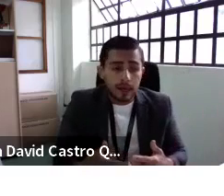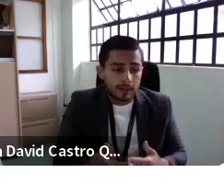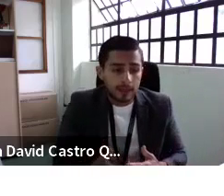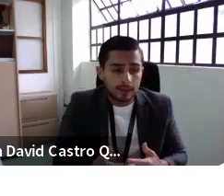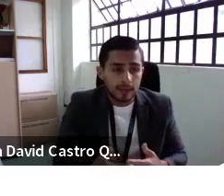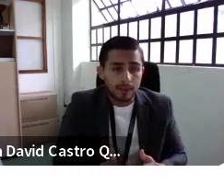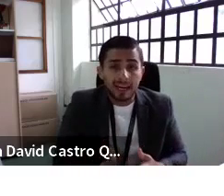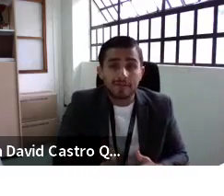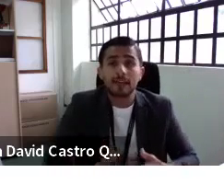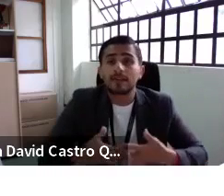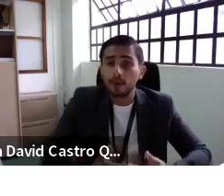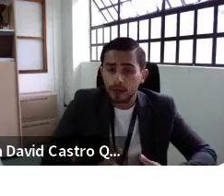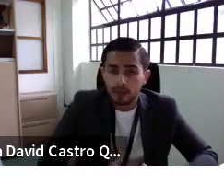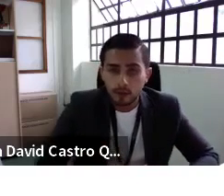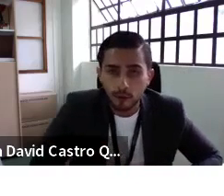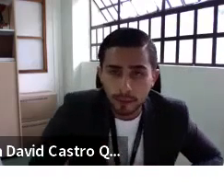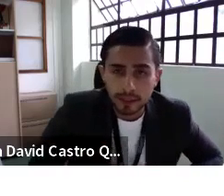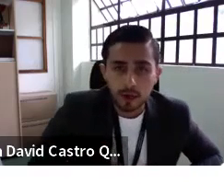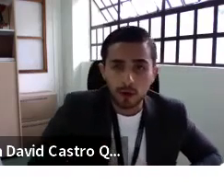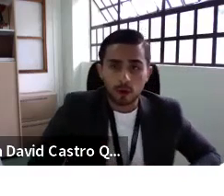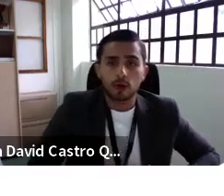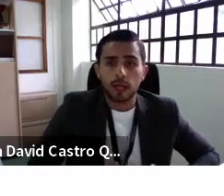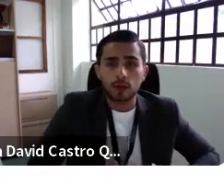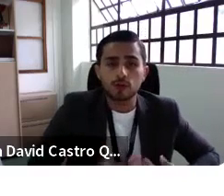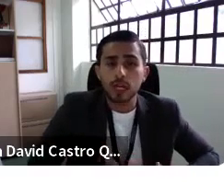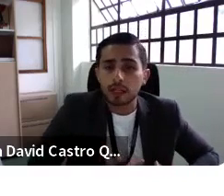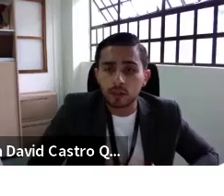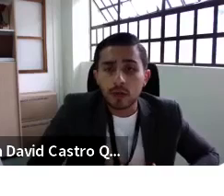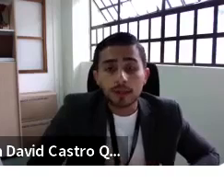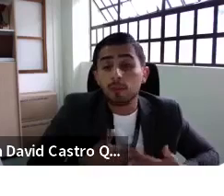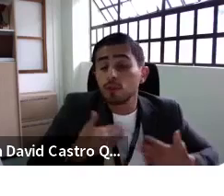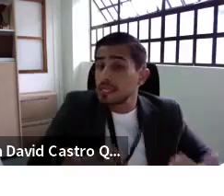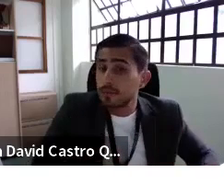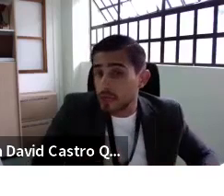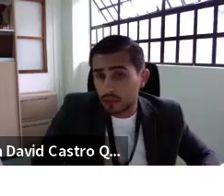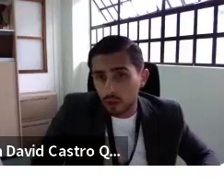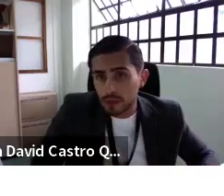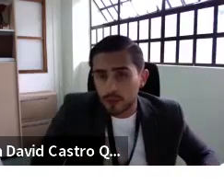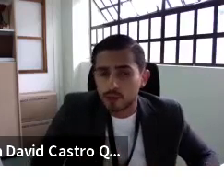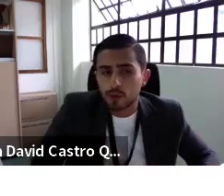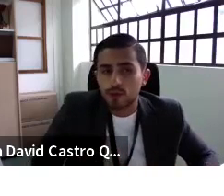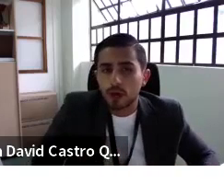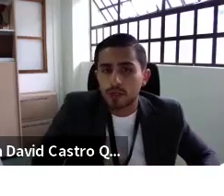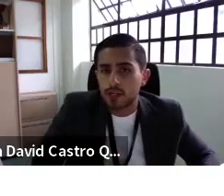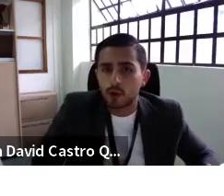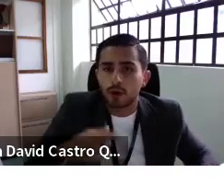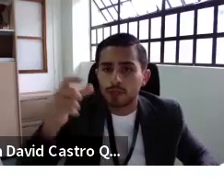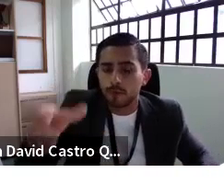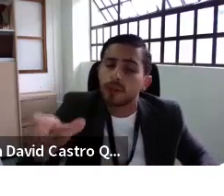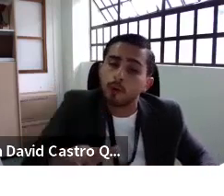manera efectiva obviamente con el concierto de muchísimos actores porque esto no es una cosa que solo corresponda a